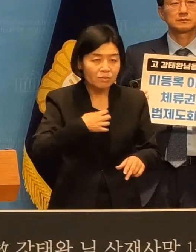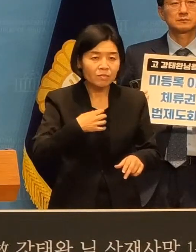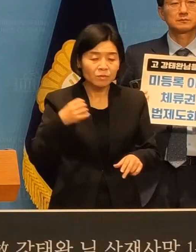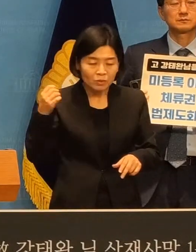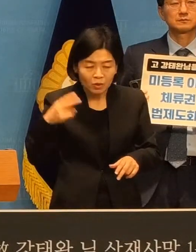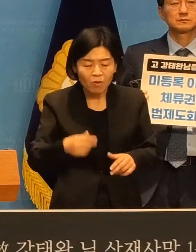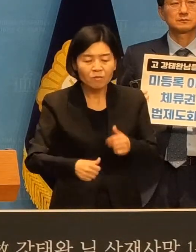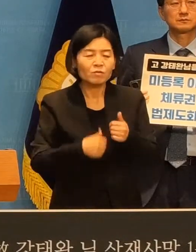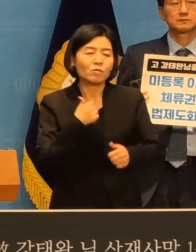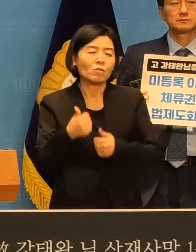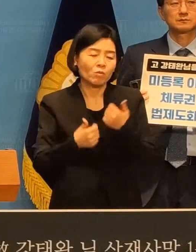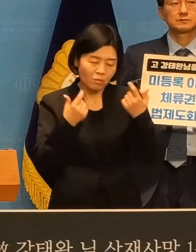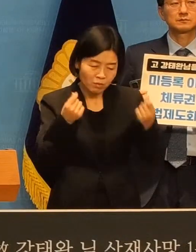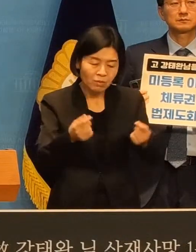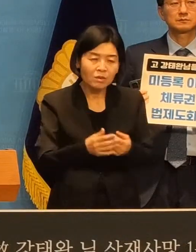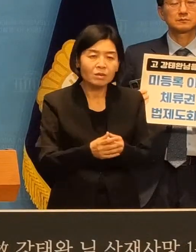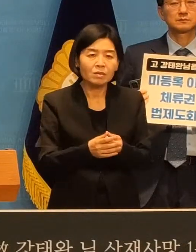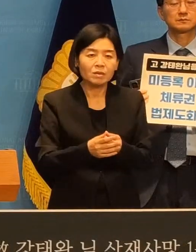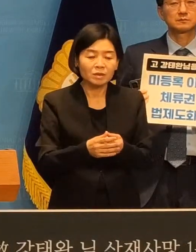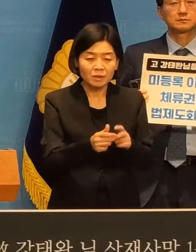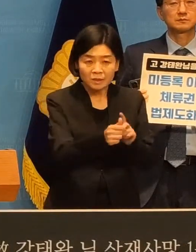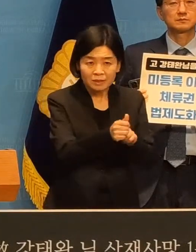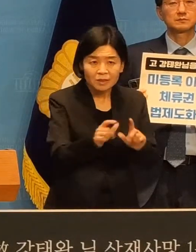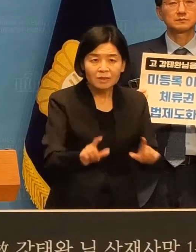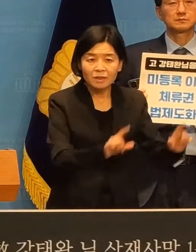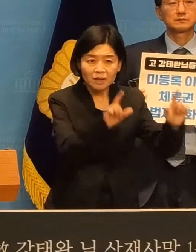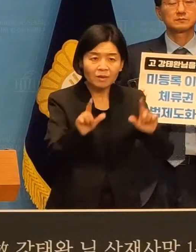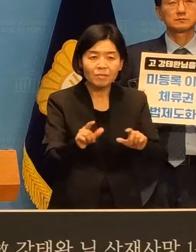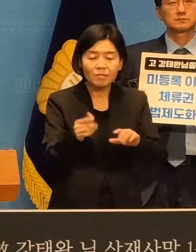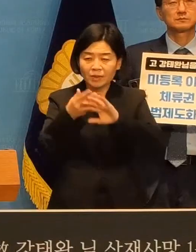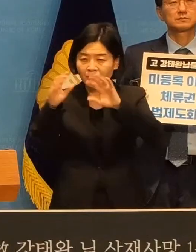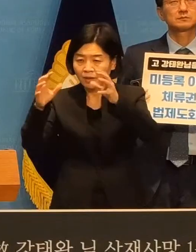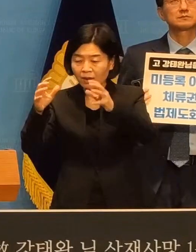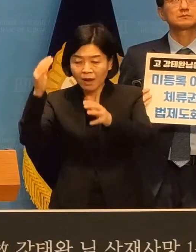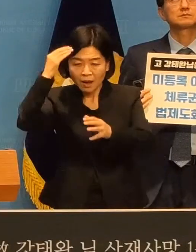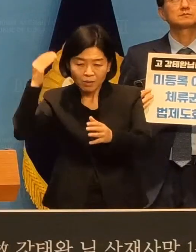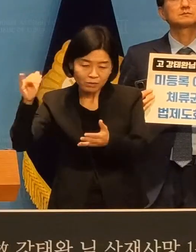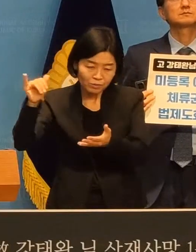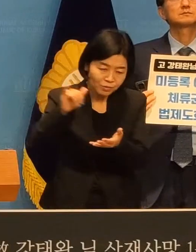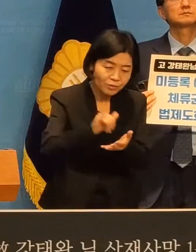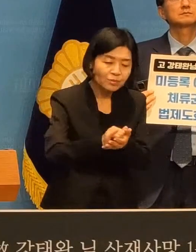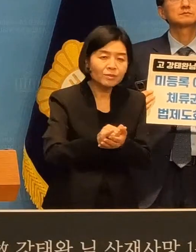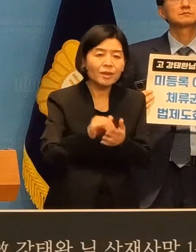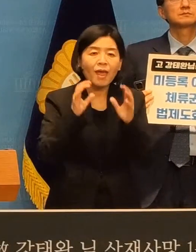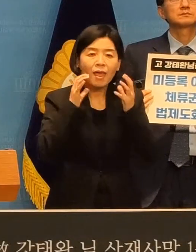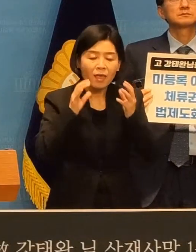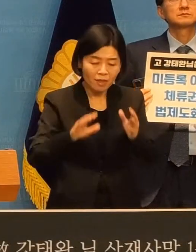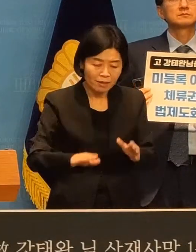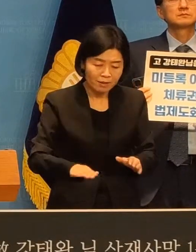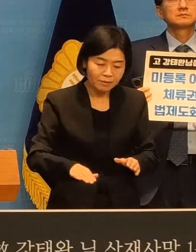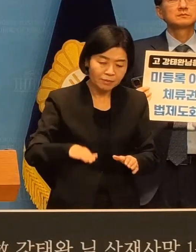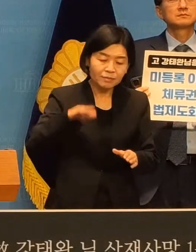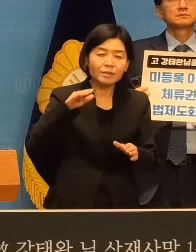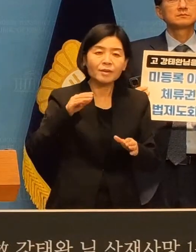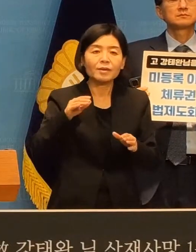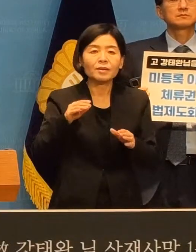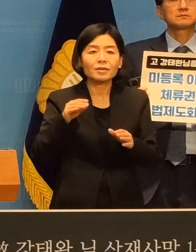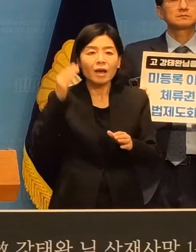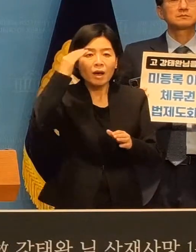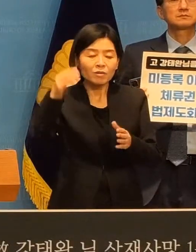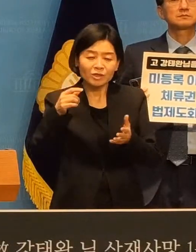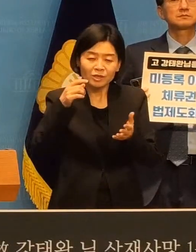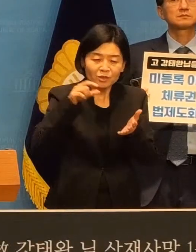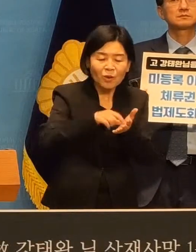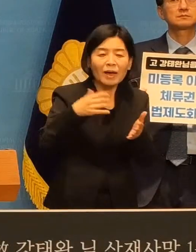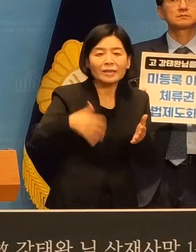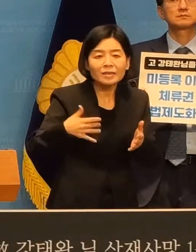그의 삶은 이 땅에서 살아가는 미등록 이주아동이 겪어야 하는 차별과 배제의 현실, 그리고 이주 노동자가 내몰리는